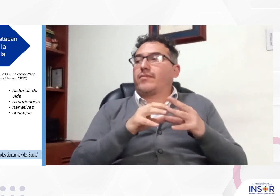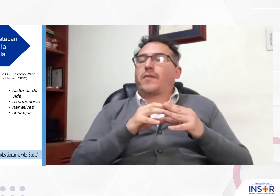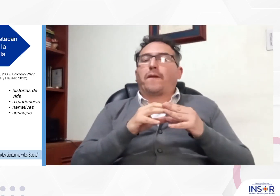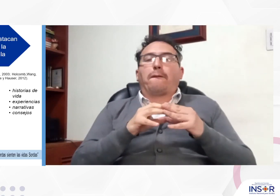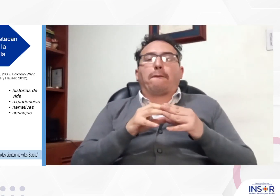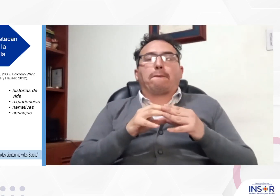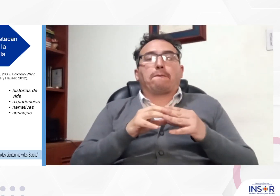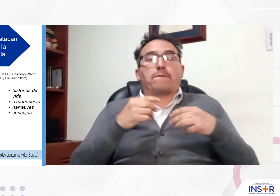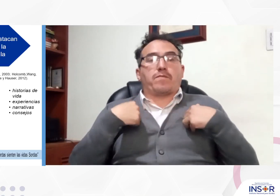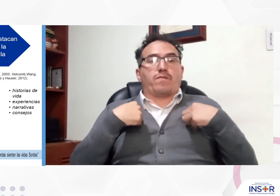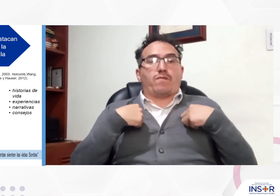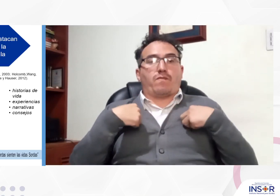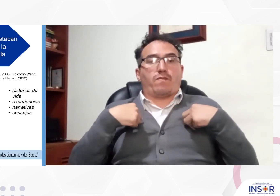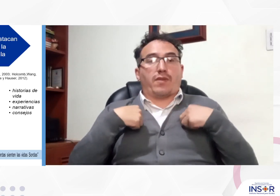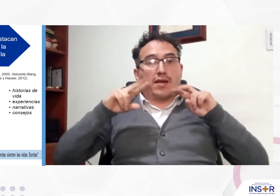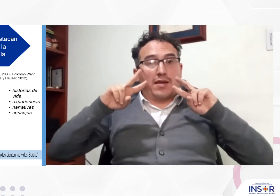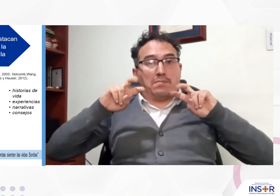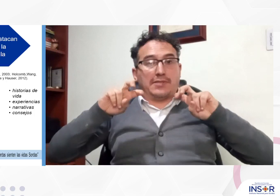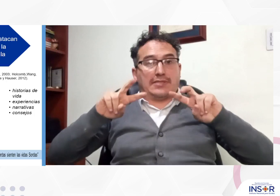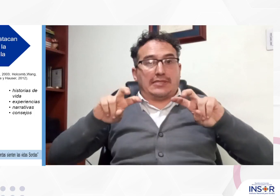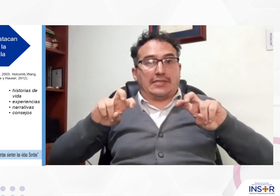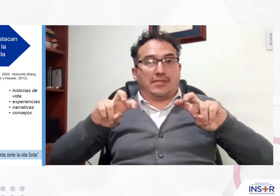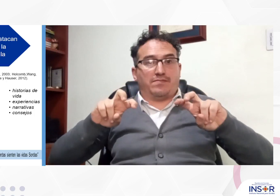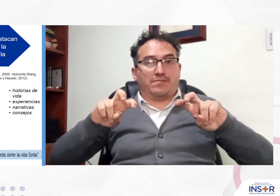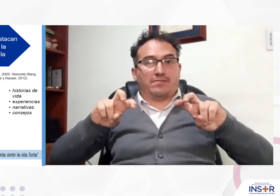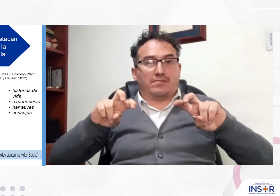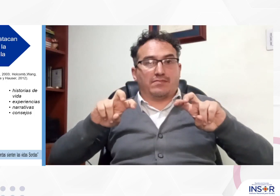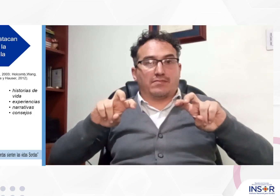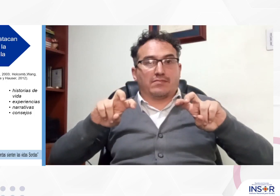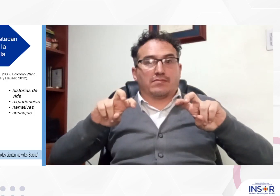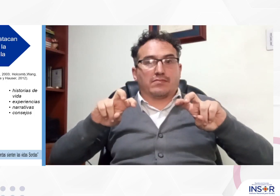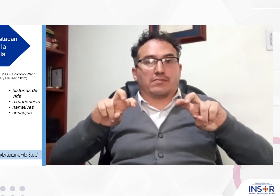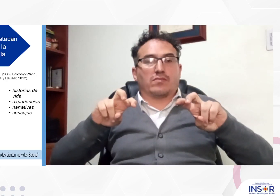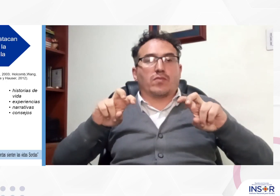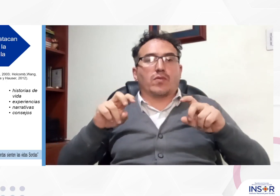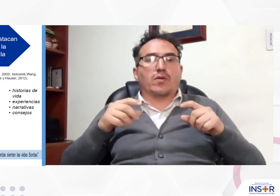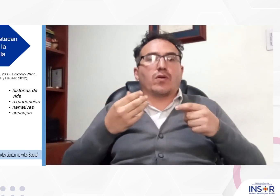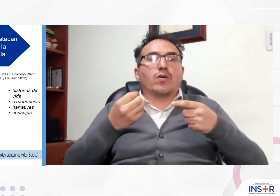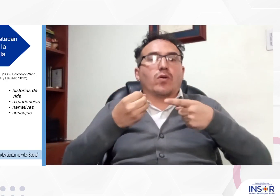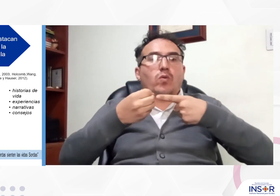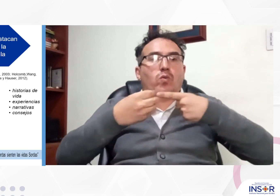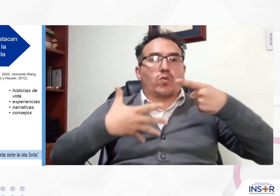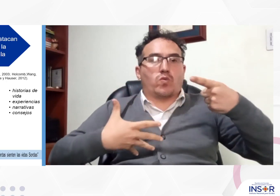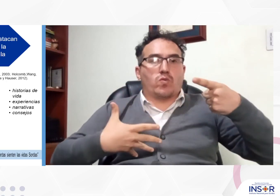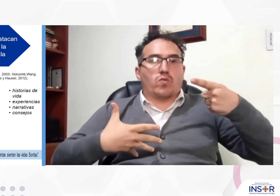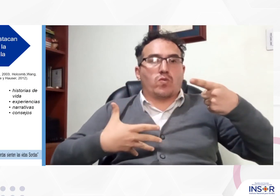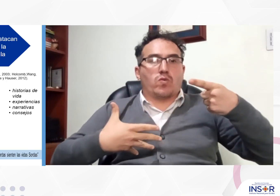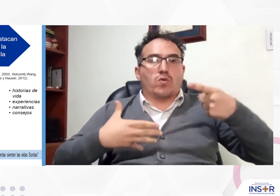Para esta pregunta y darle respuesta, de mi parte, en mi proceso de investigación,